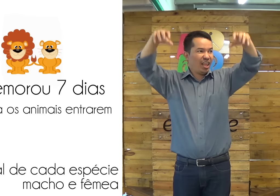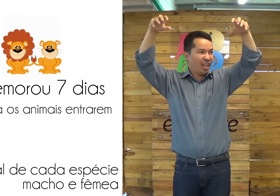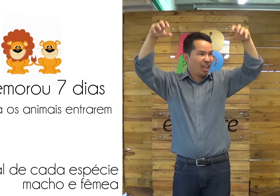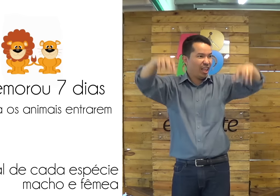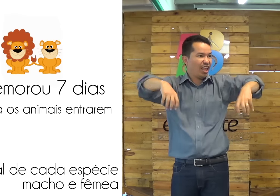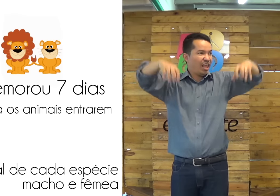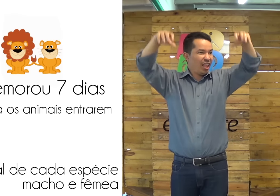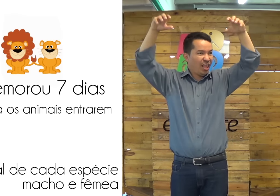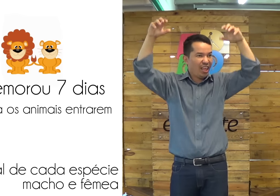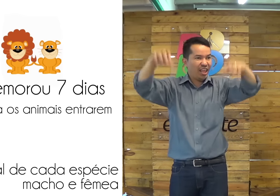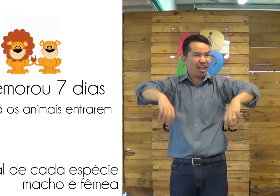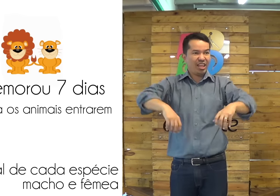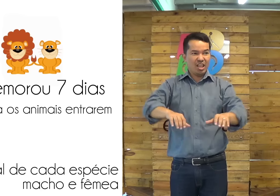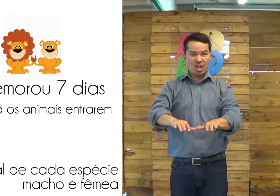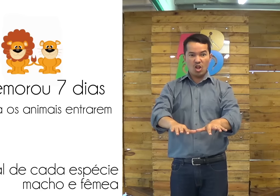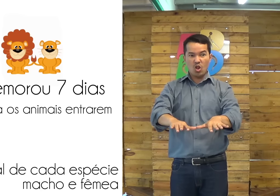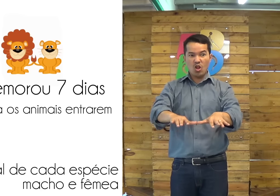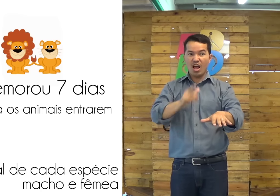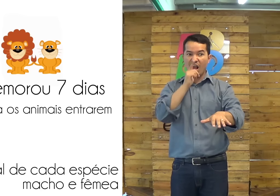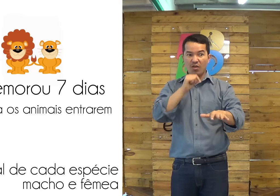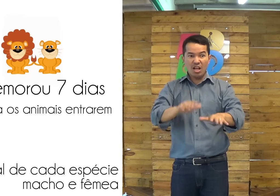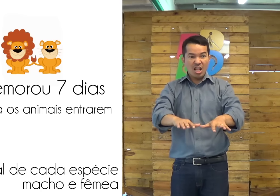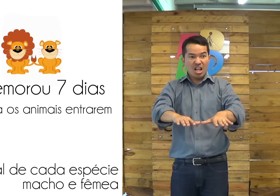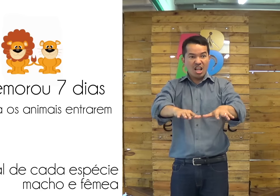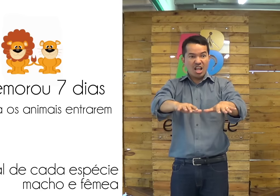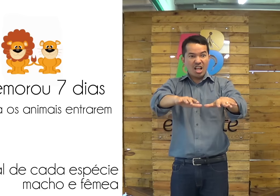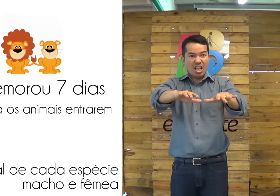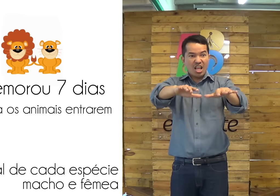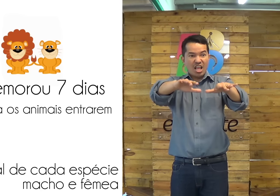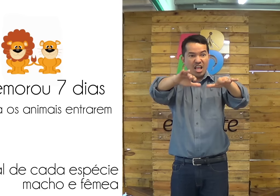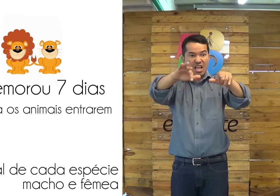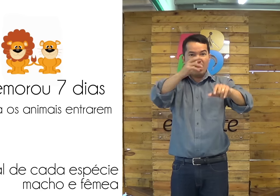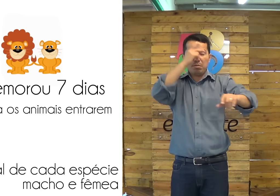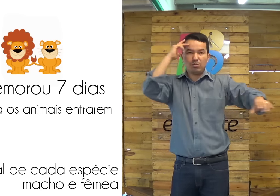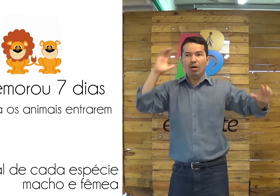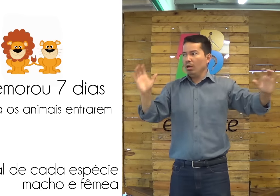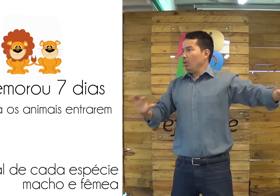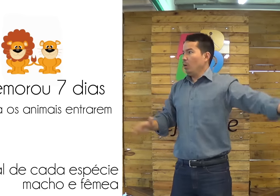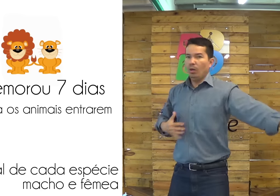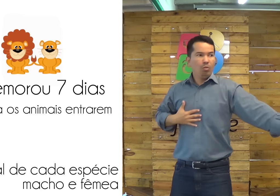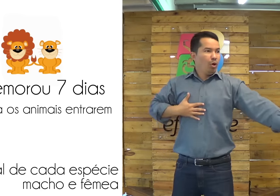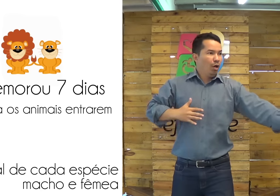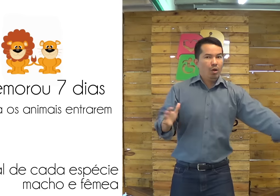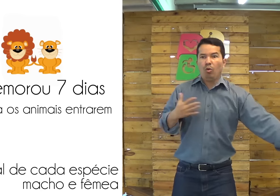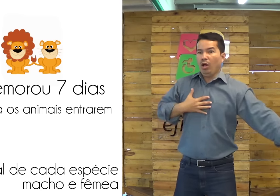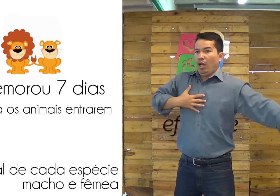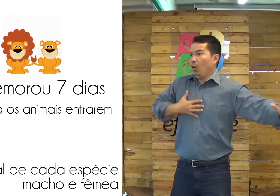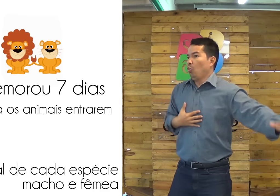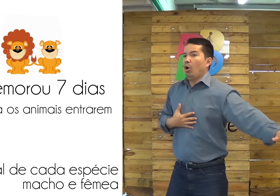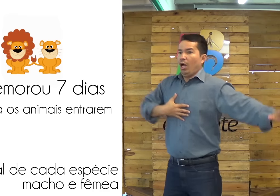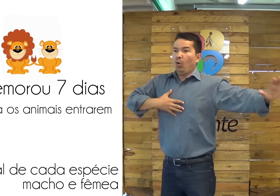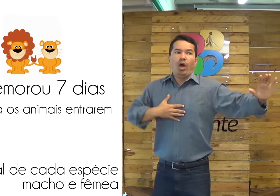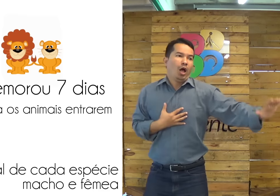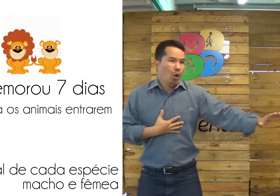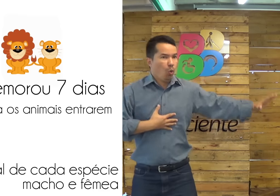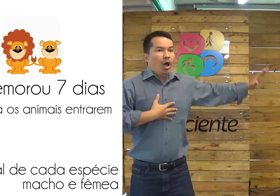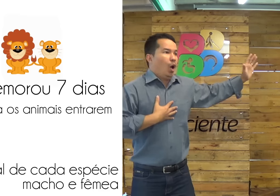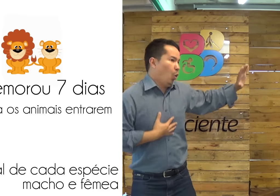chove chove chove e a água vai subindo subindo subindo e as pessoas ai meu Deus ai meu Deus e agora